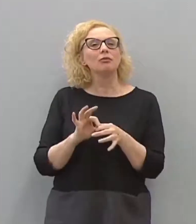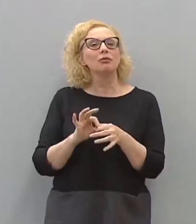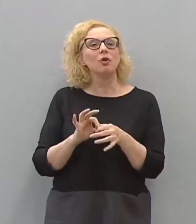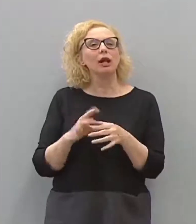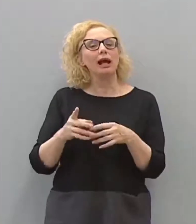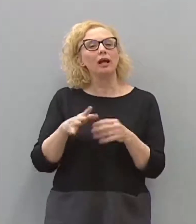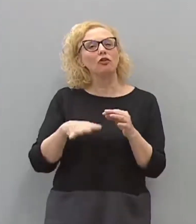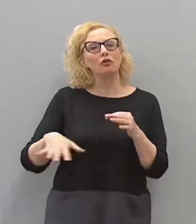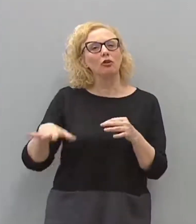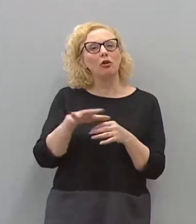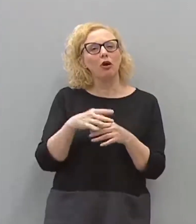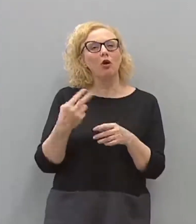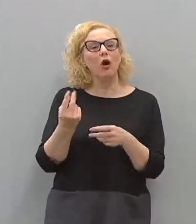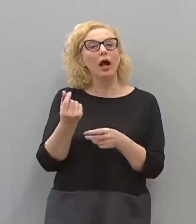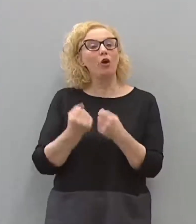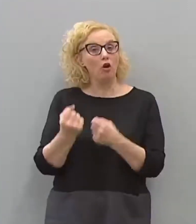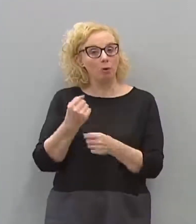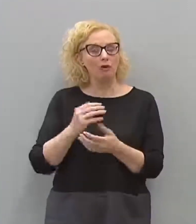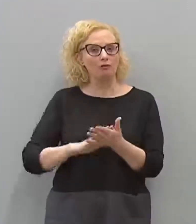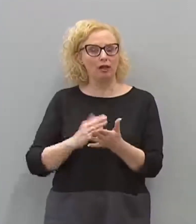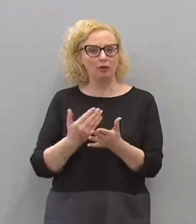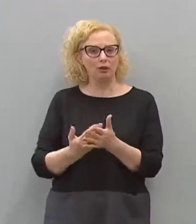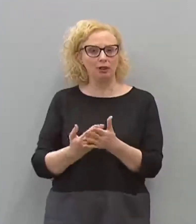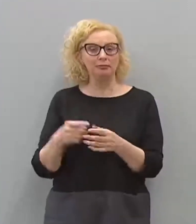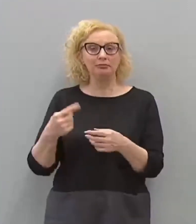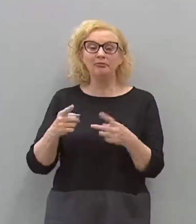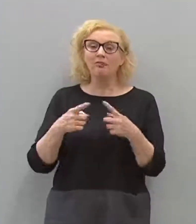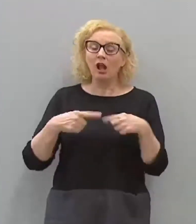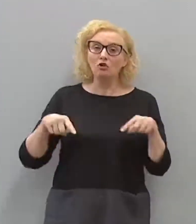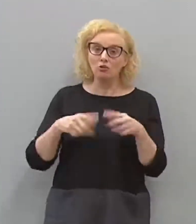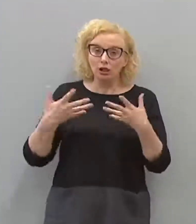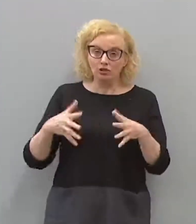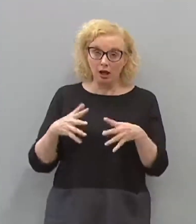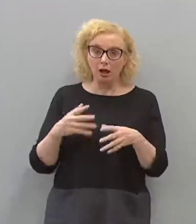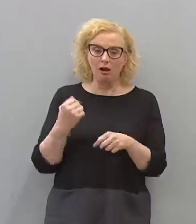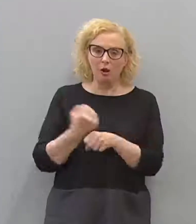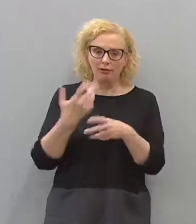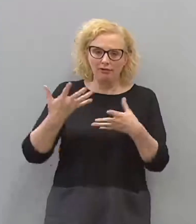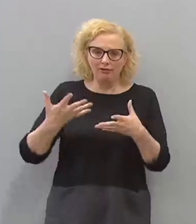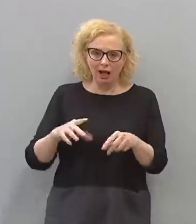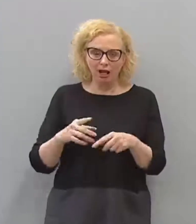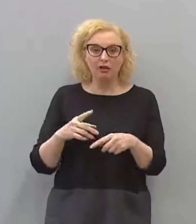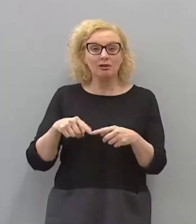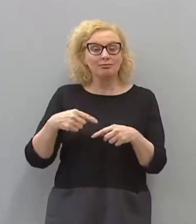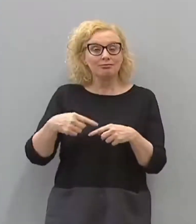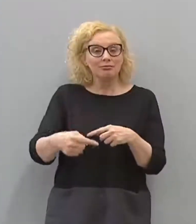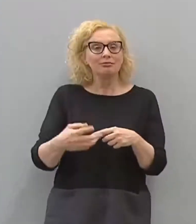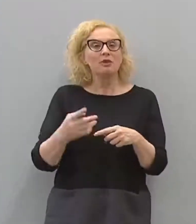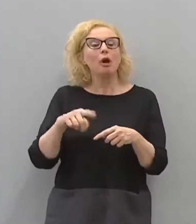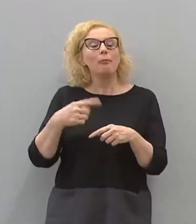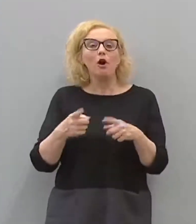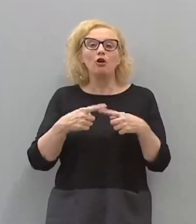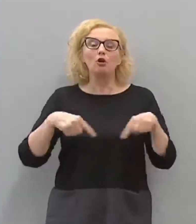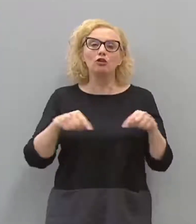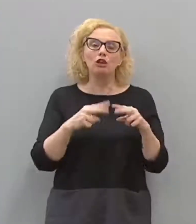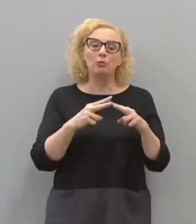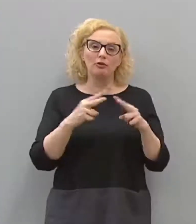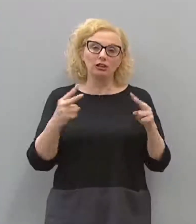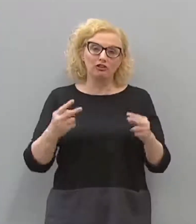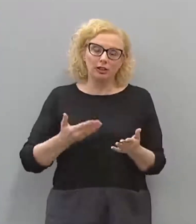l'individuazione delle opere che la giunta già effettuato e individuazione che poi verrà portata a parere del consiglio provinciale